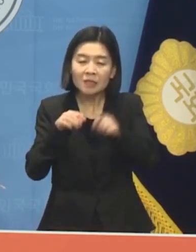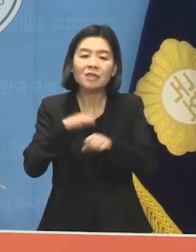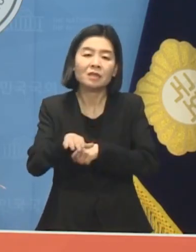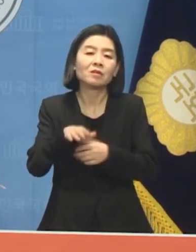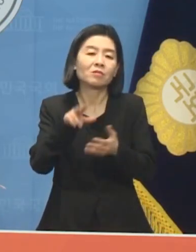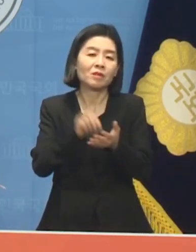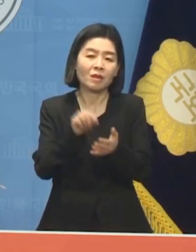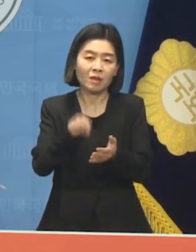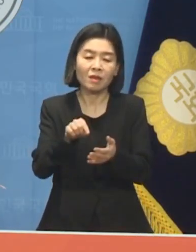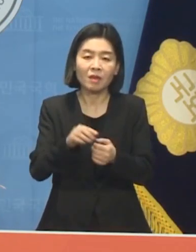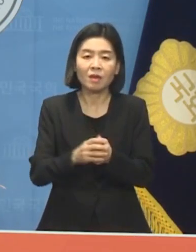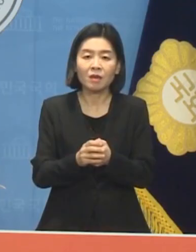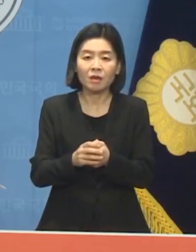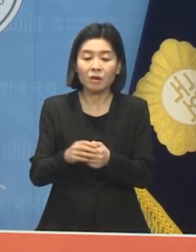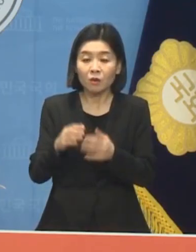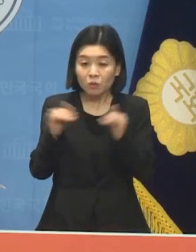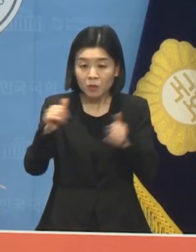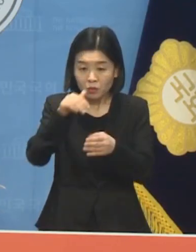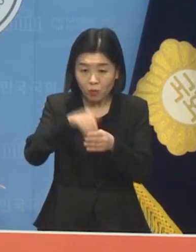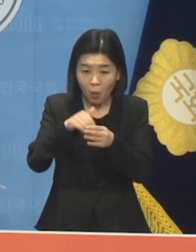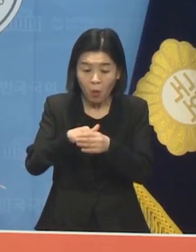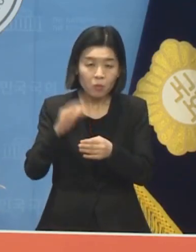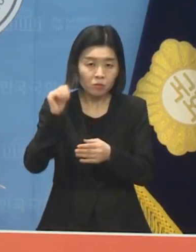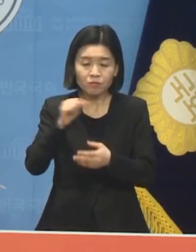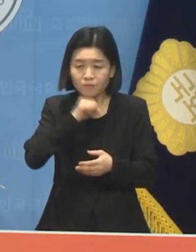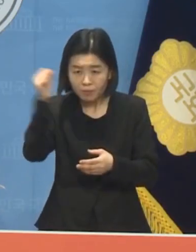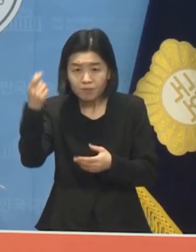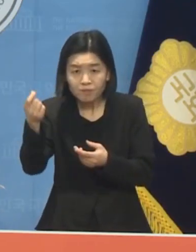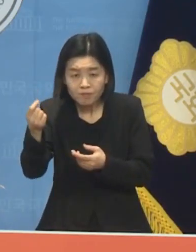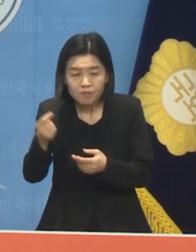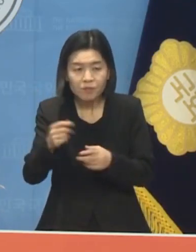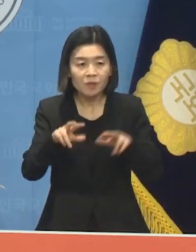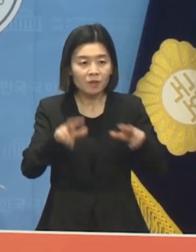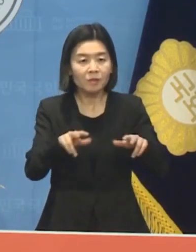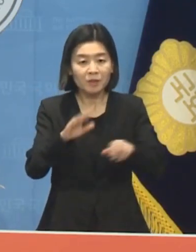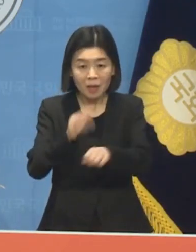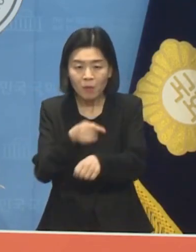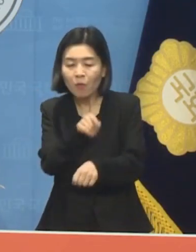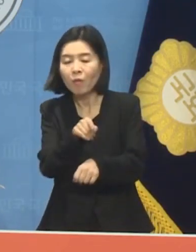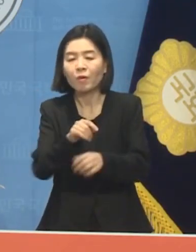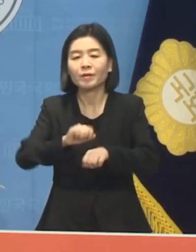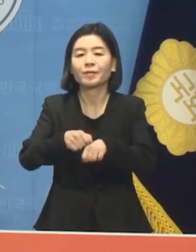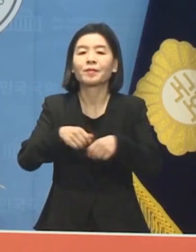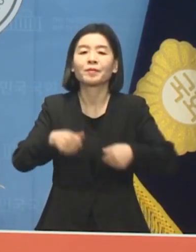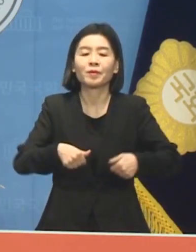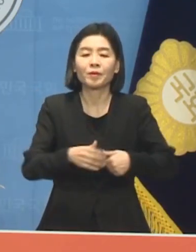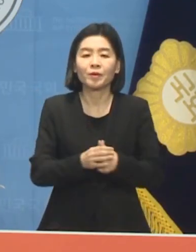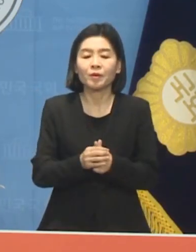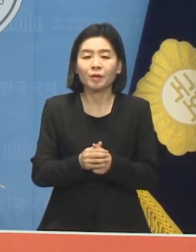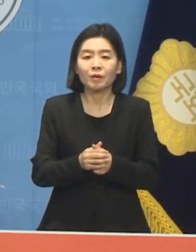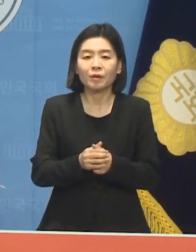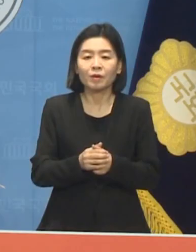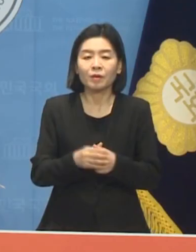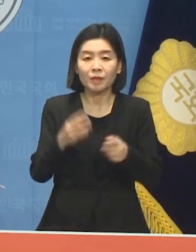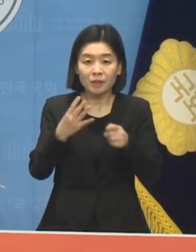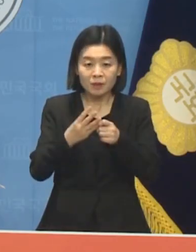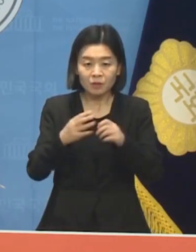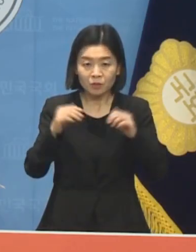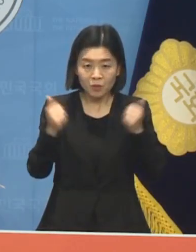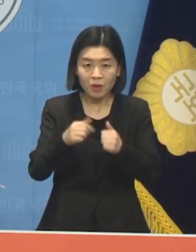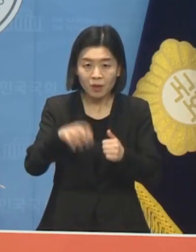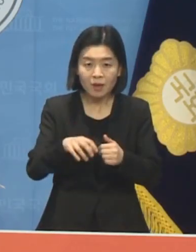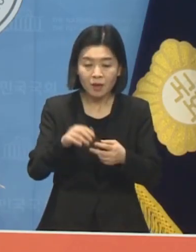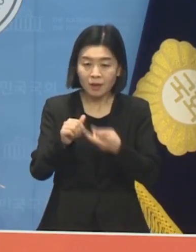향한 불법 놀이에 대한 엄중한 처벌을 받아라. 넷째, 법원은 국회의 탄핵 소추와